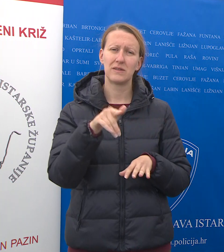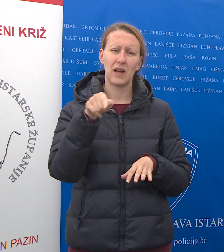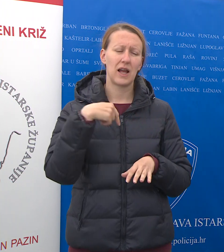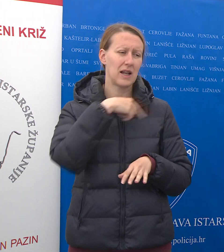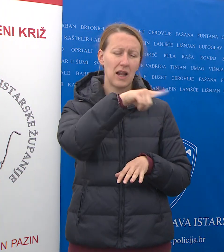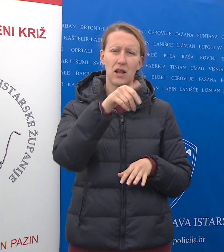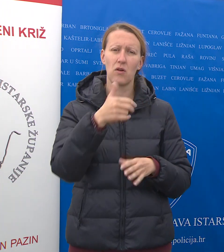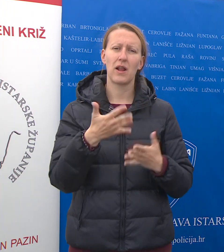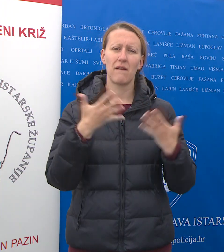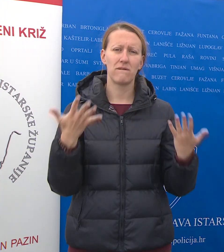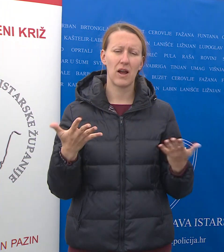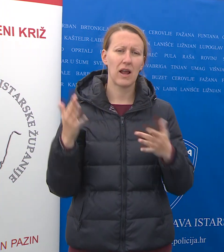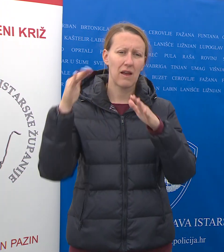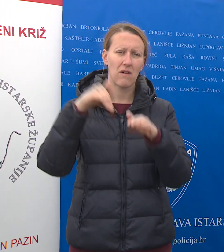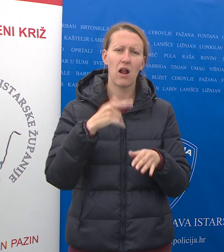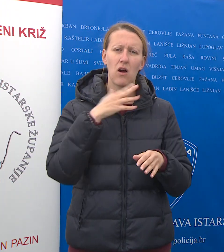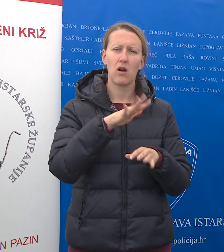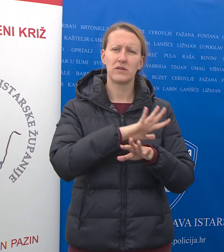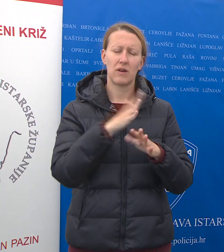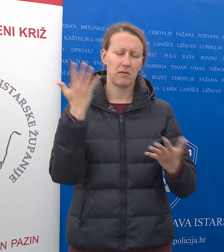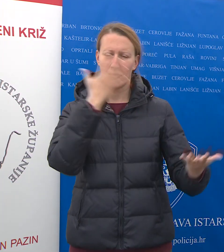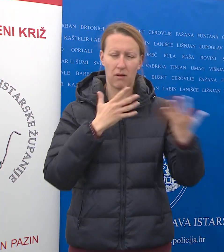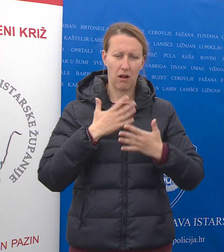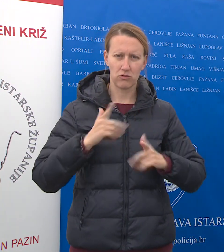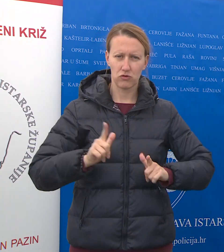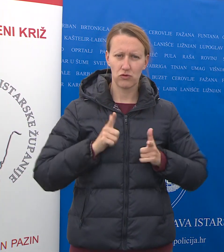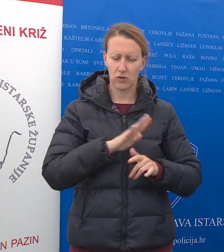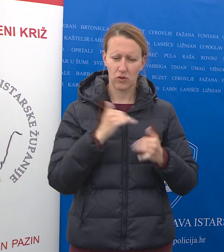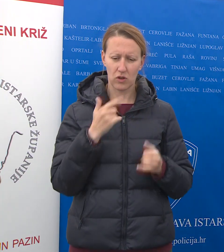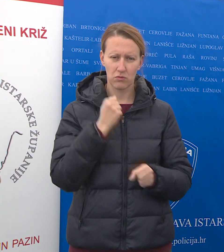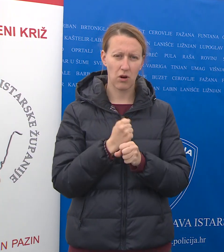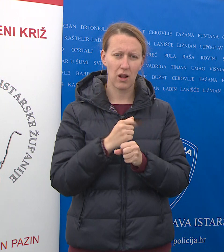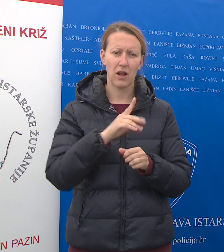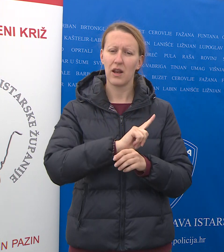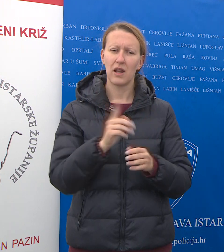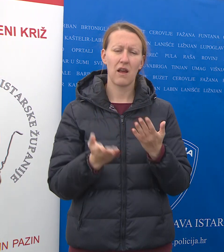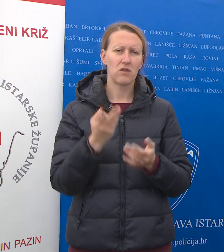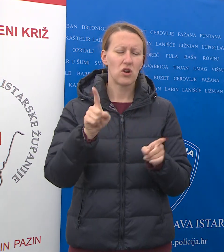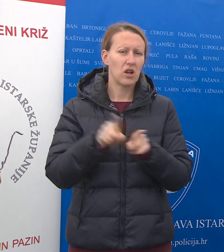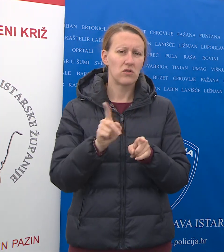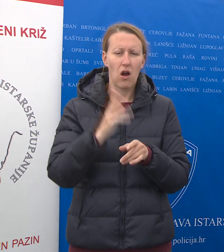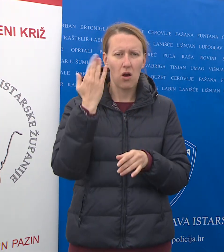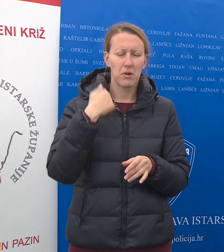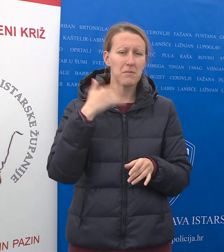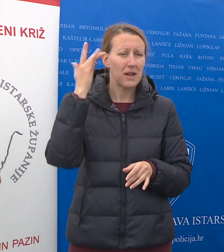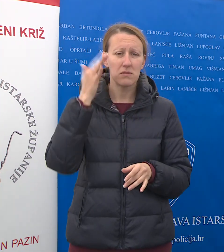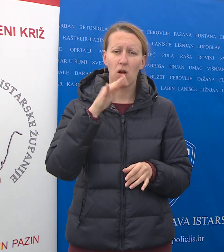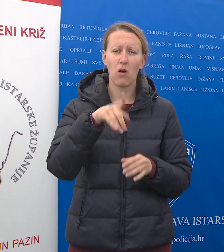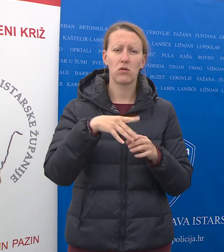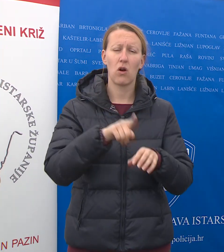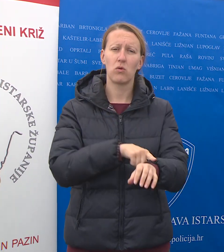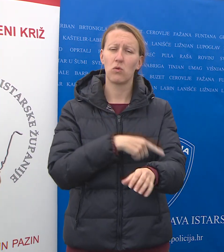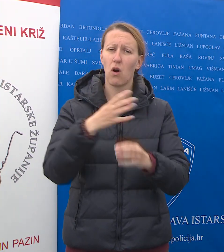palo kao jedan veliki val koji je potpuno poremetio naše živote do sada. I više ništa nije isto i mi ne znamo koliko će